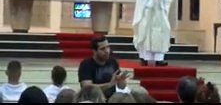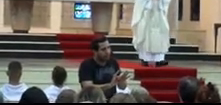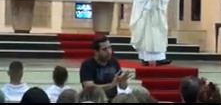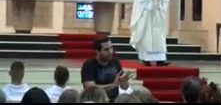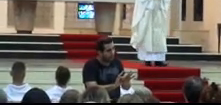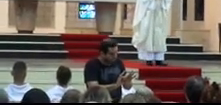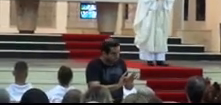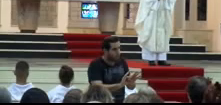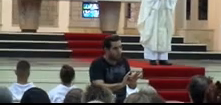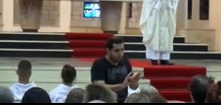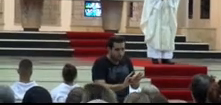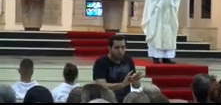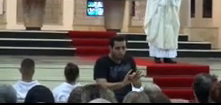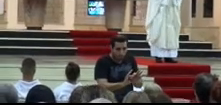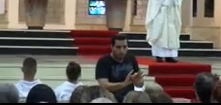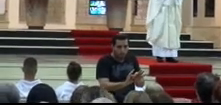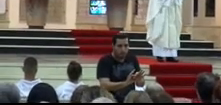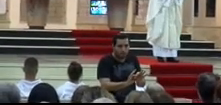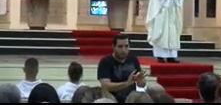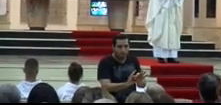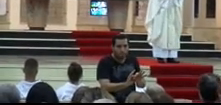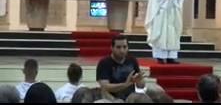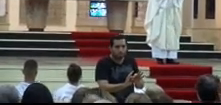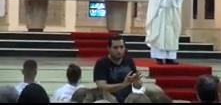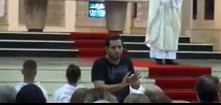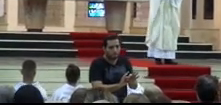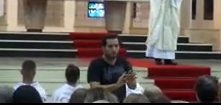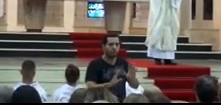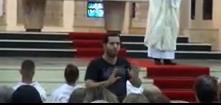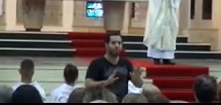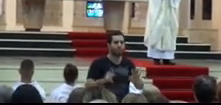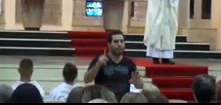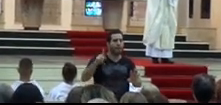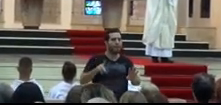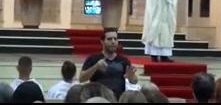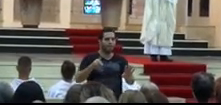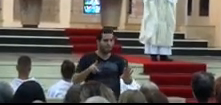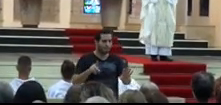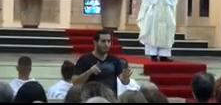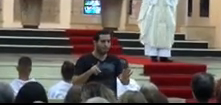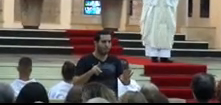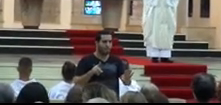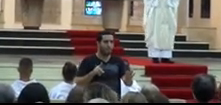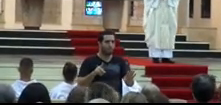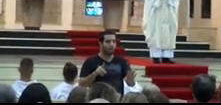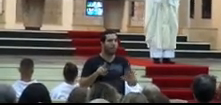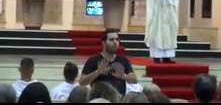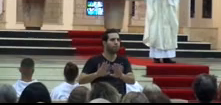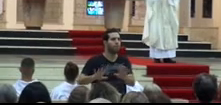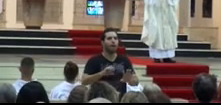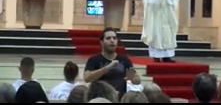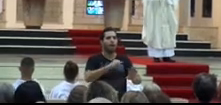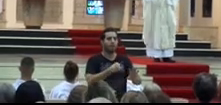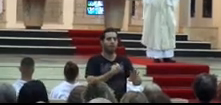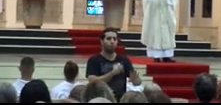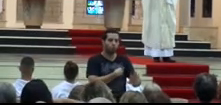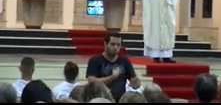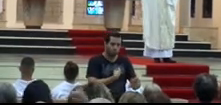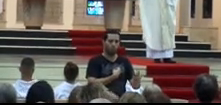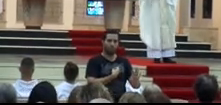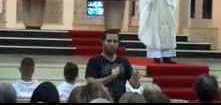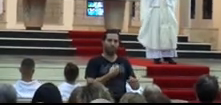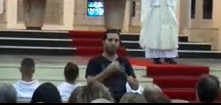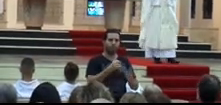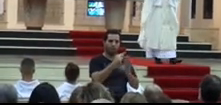A instituição da Eucaristia para João tem um significado bastante interessante, que a liturgia nos traz